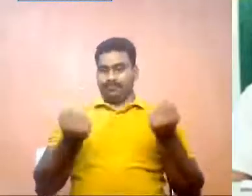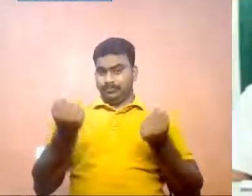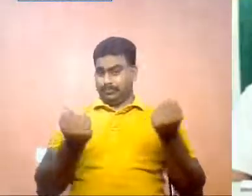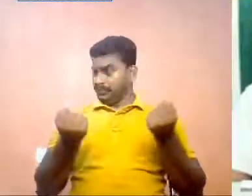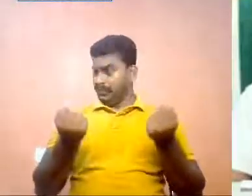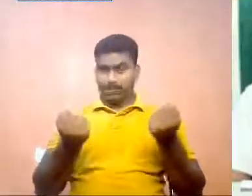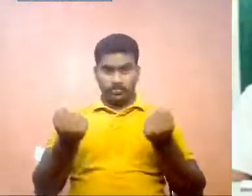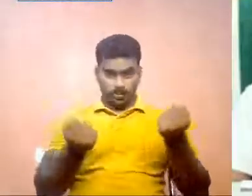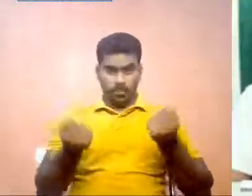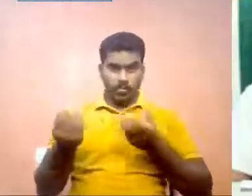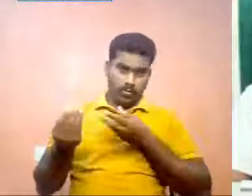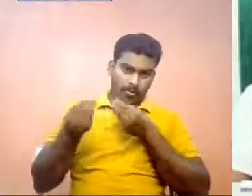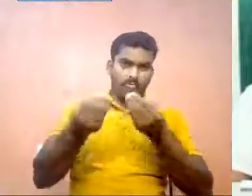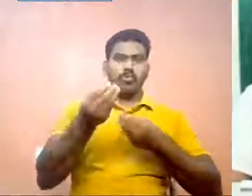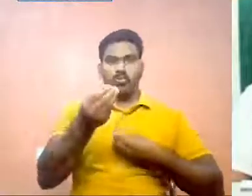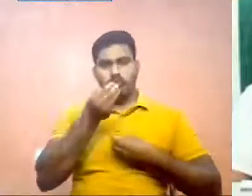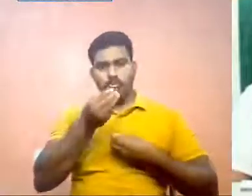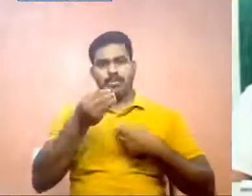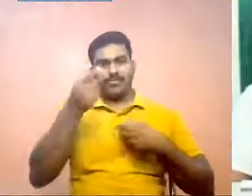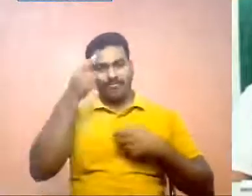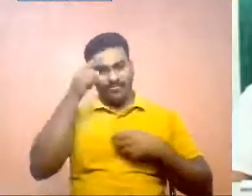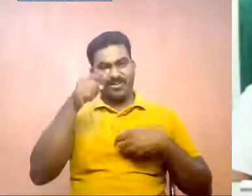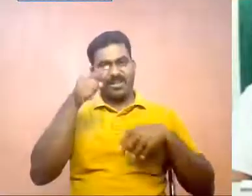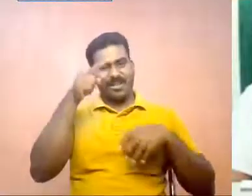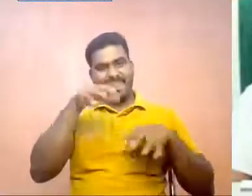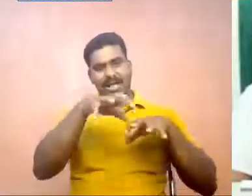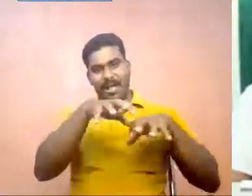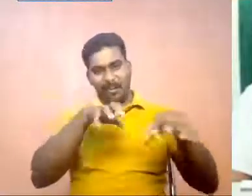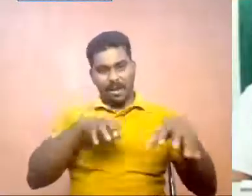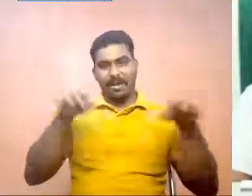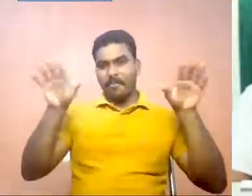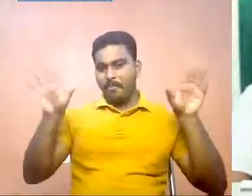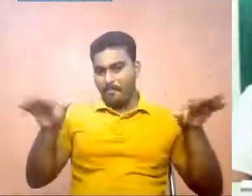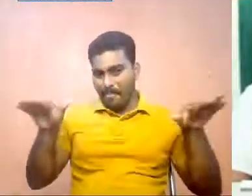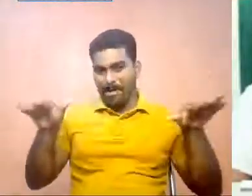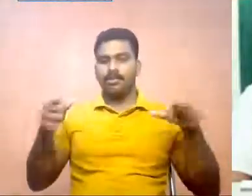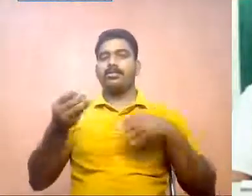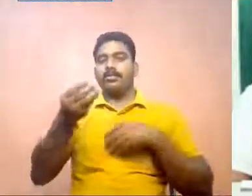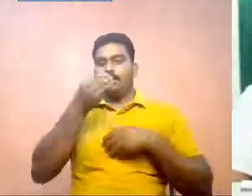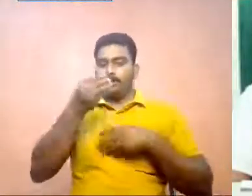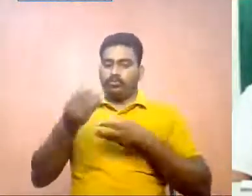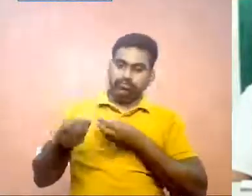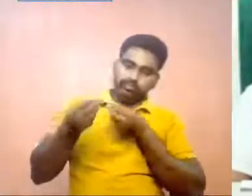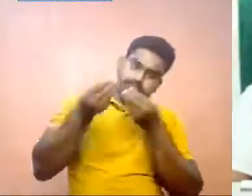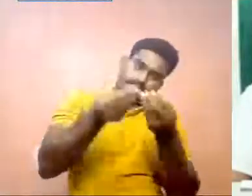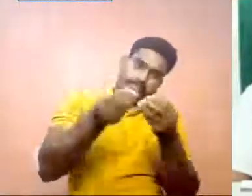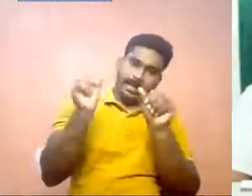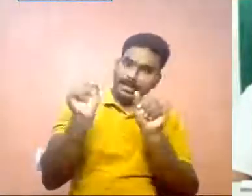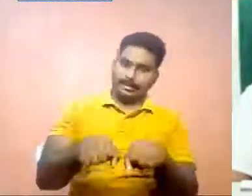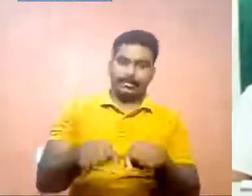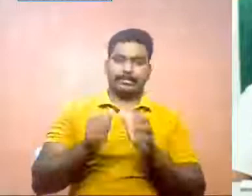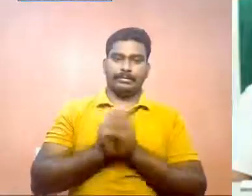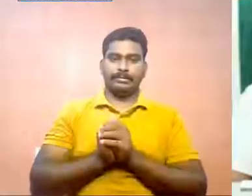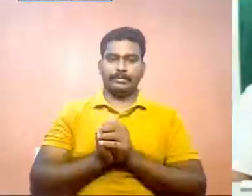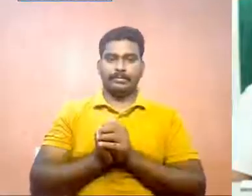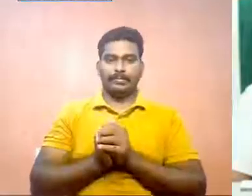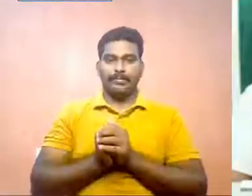ആവശ്യമായ ഇടപെടൽ നടത്തുക തന്നെ ചെയ്യും. ആ ചരക്ക് നീക്കം സുഗമമാക്കേണ്ടതുണ്ട്.